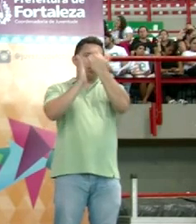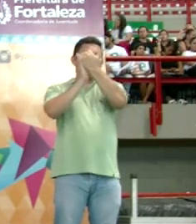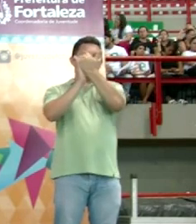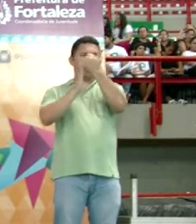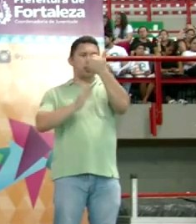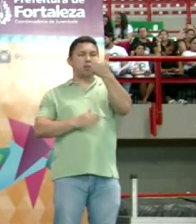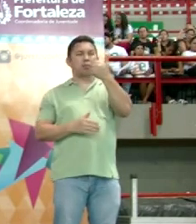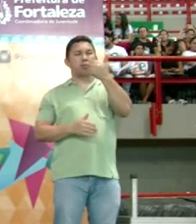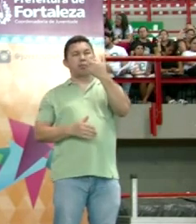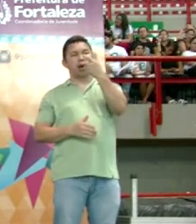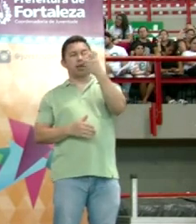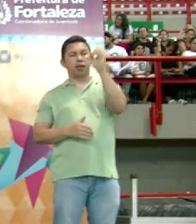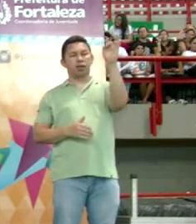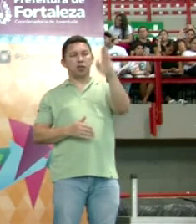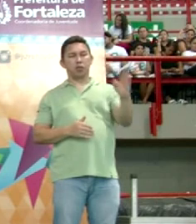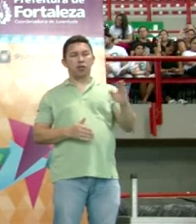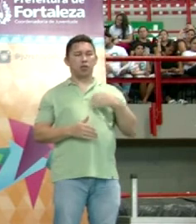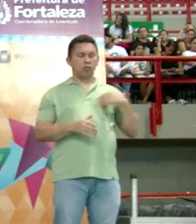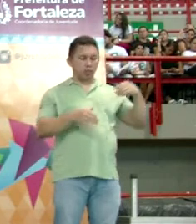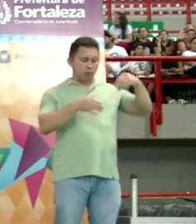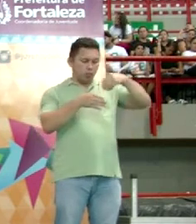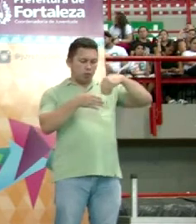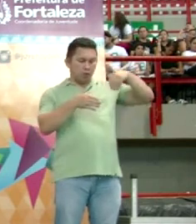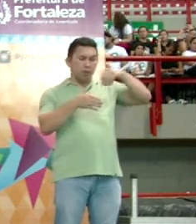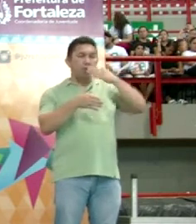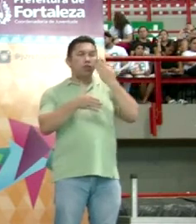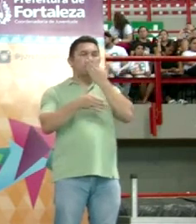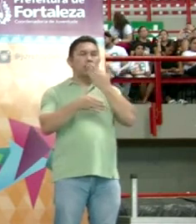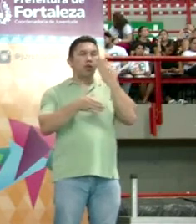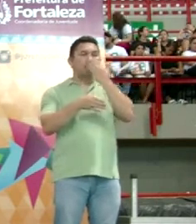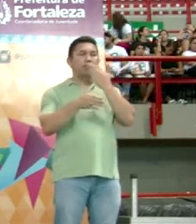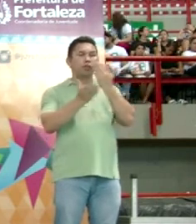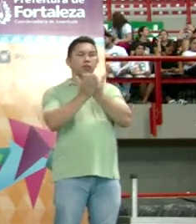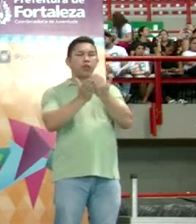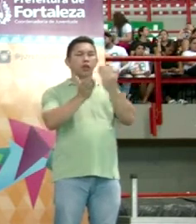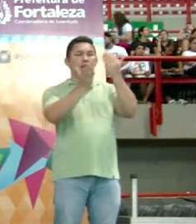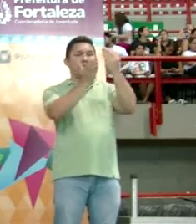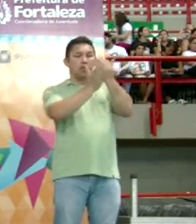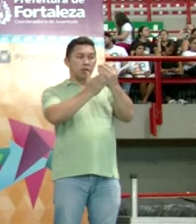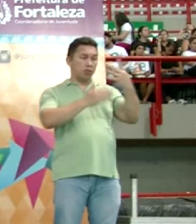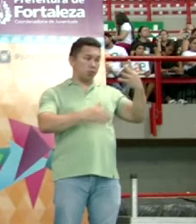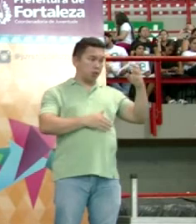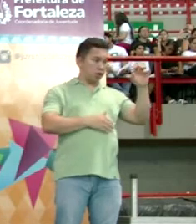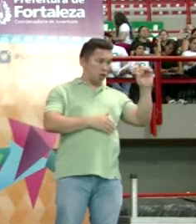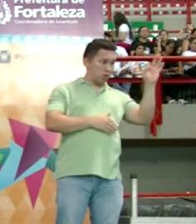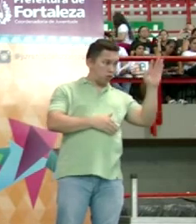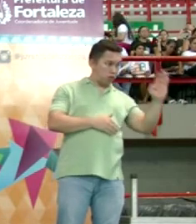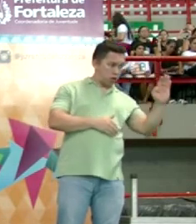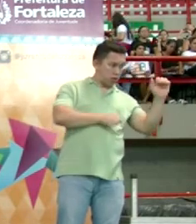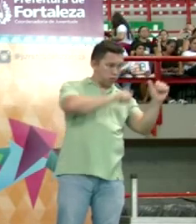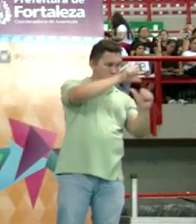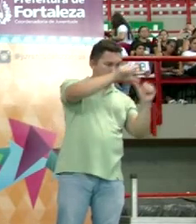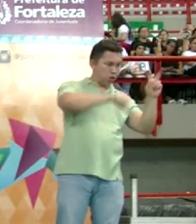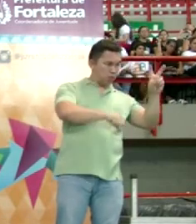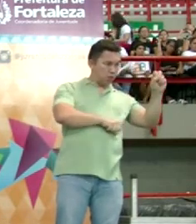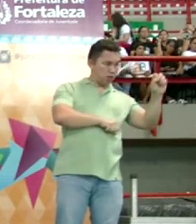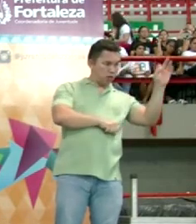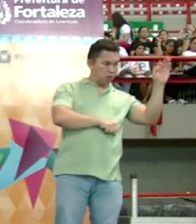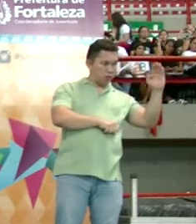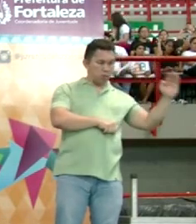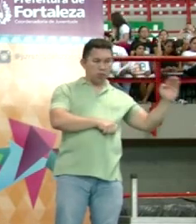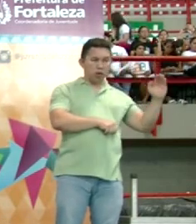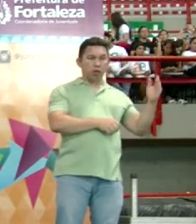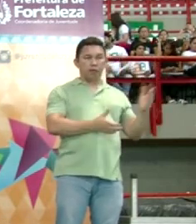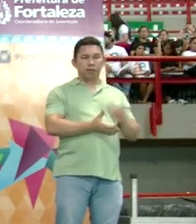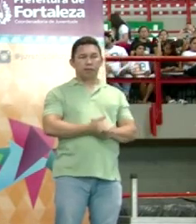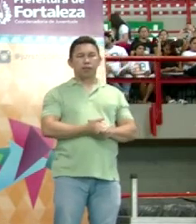50%? Tenho que acrescentar quanto de açúcar para passar de 40% para 50%?